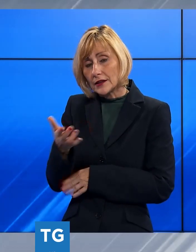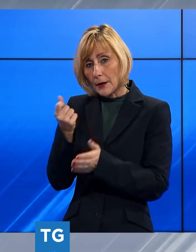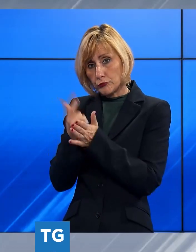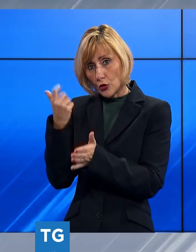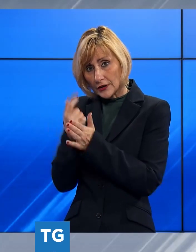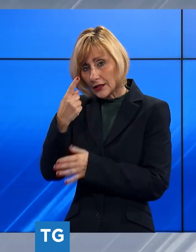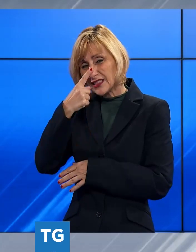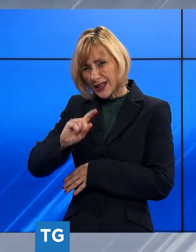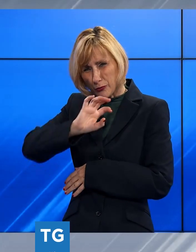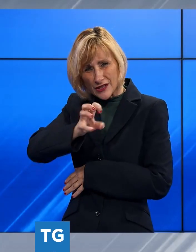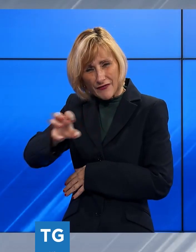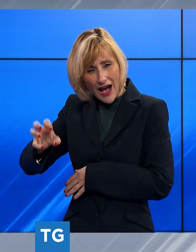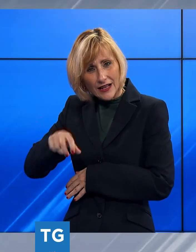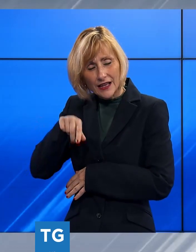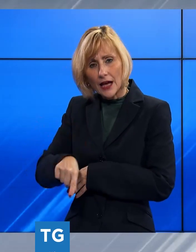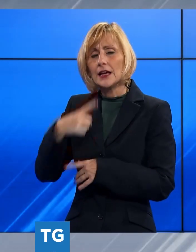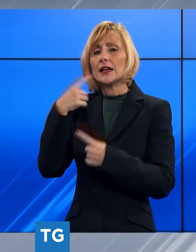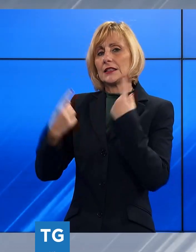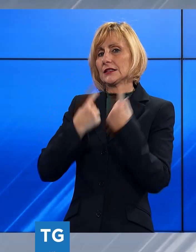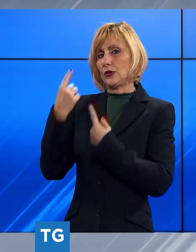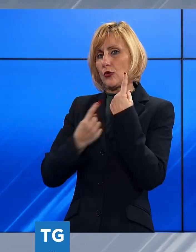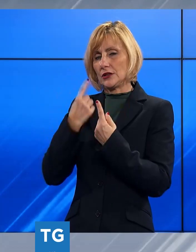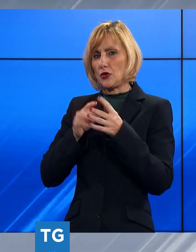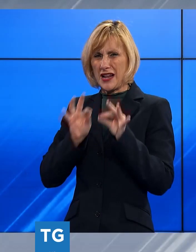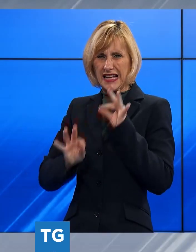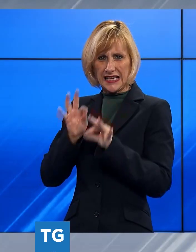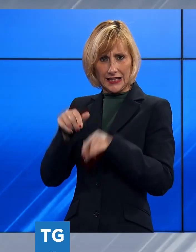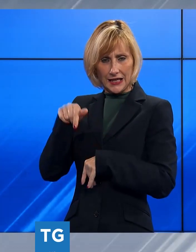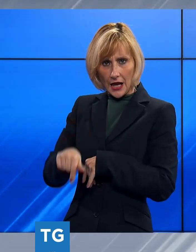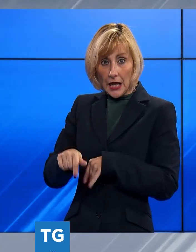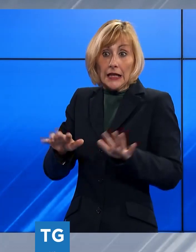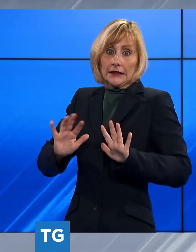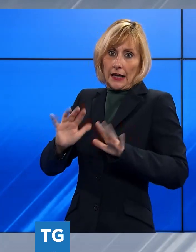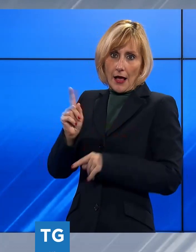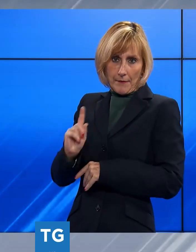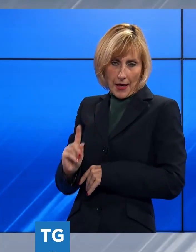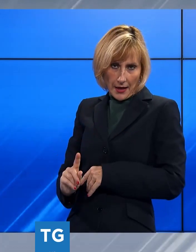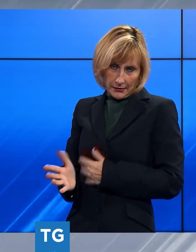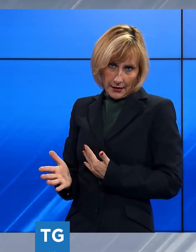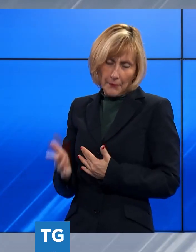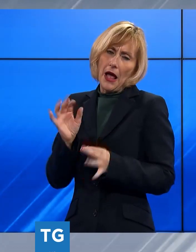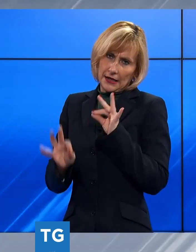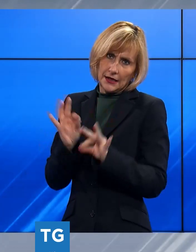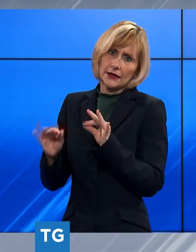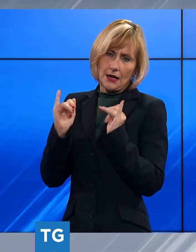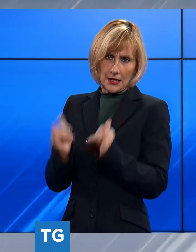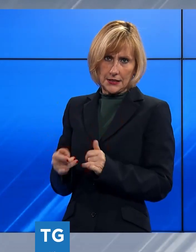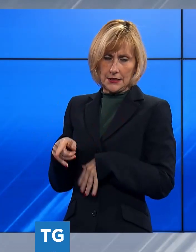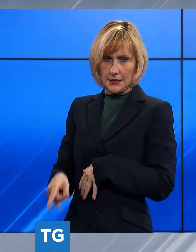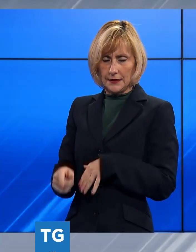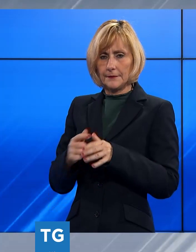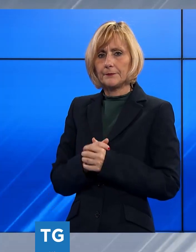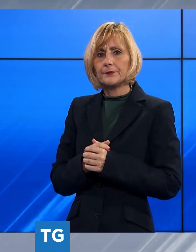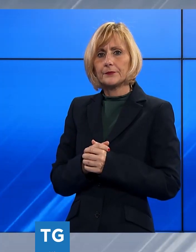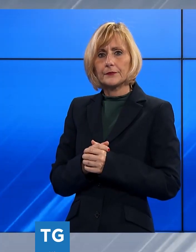farmaci più svariate e la situazione è abbastanza critica non è drammatica per l'amor di Dio però è abbastanza critica Il problema